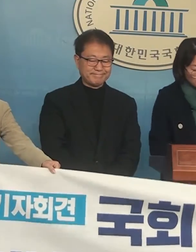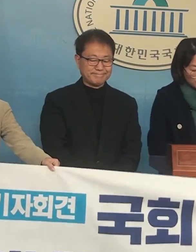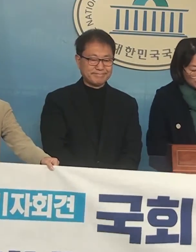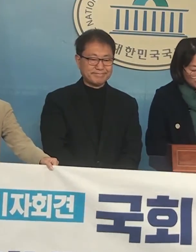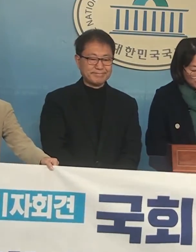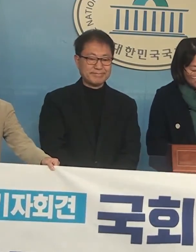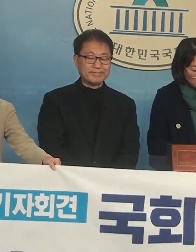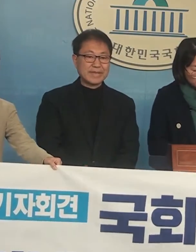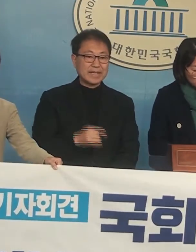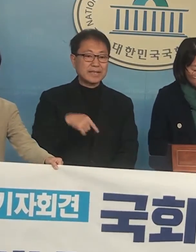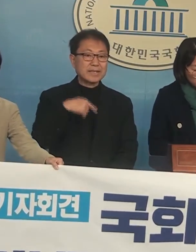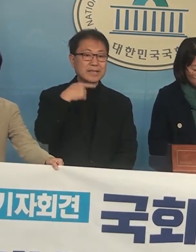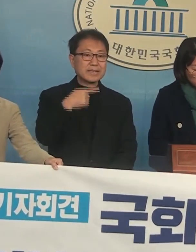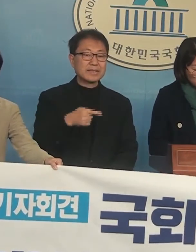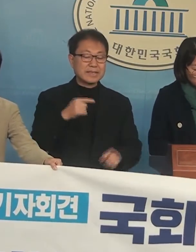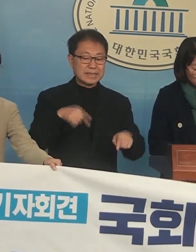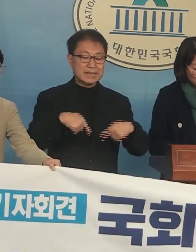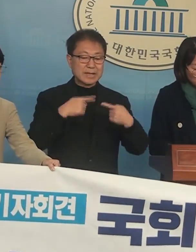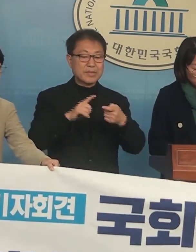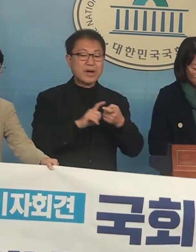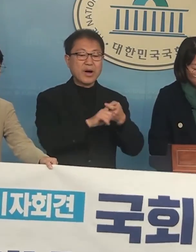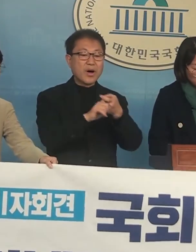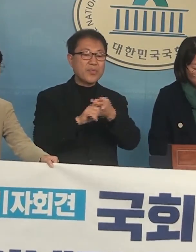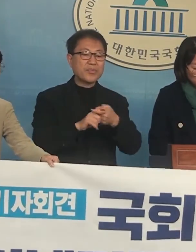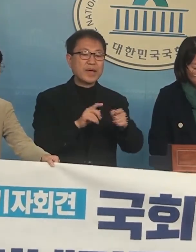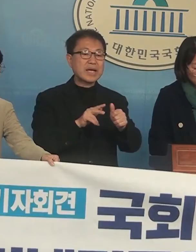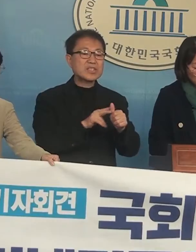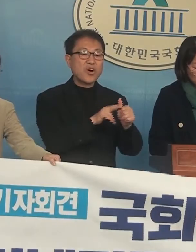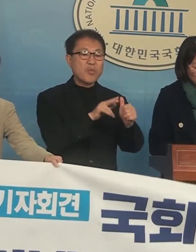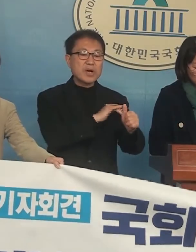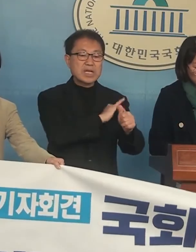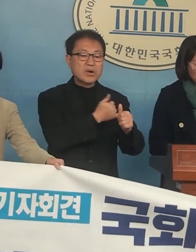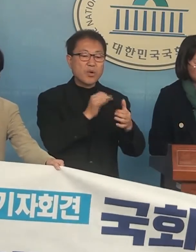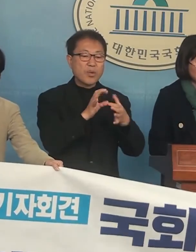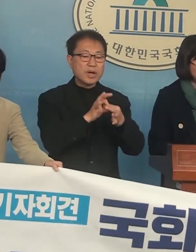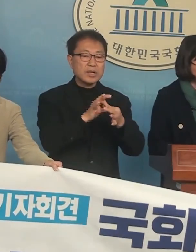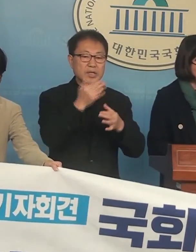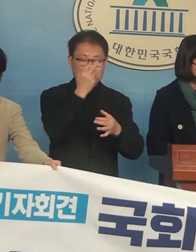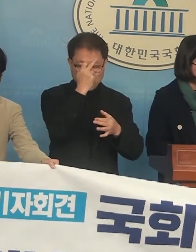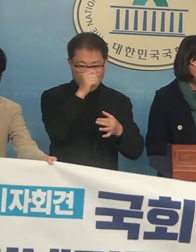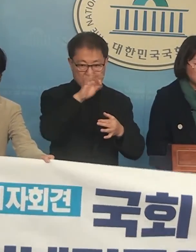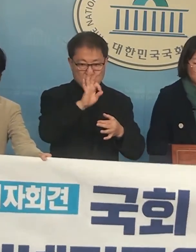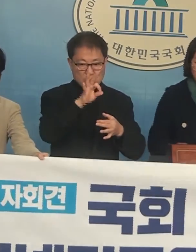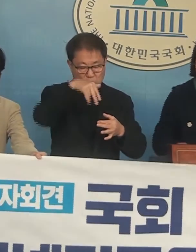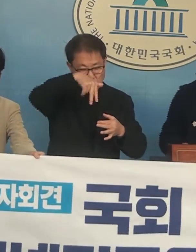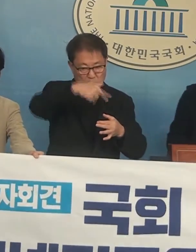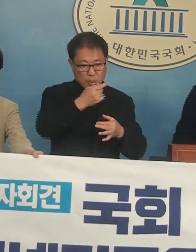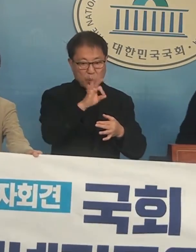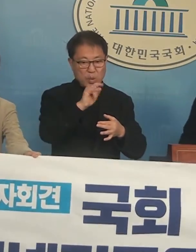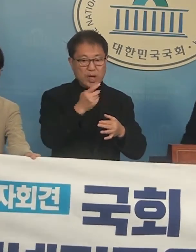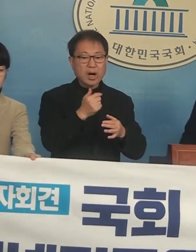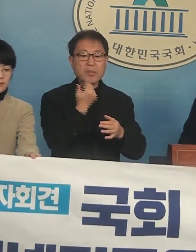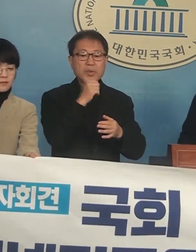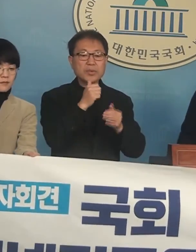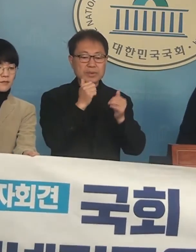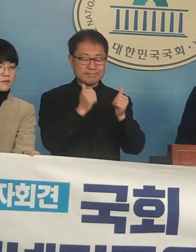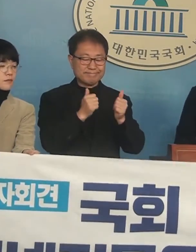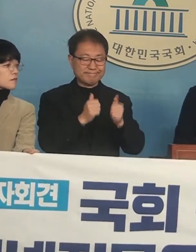네, 다음 발언자는 참여연대 정보인권 사업단 소속의 최정현 변호사 모시겠습니다.